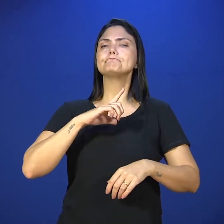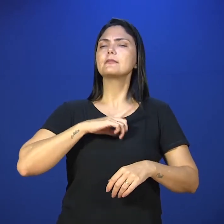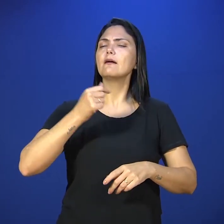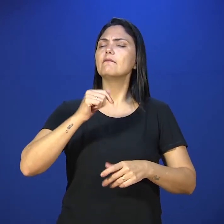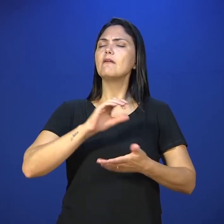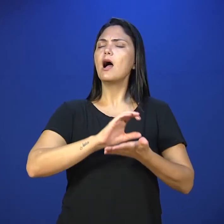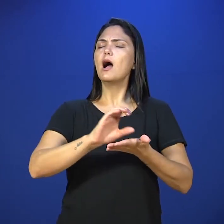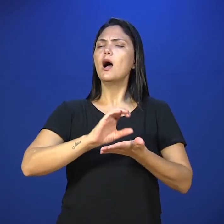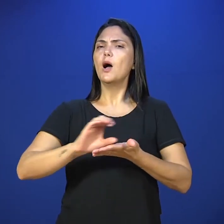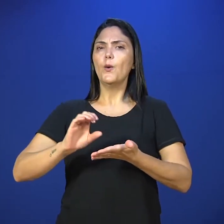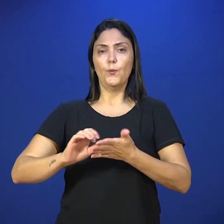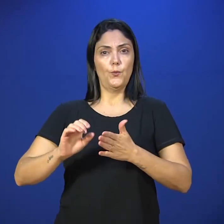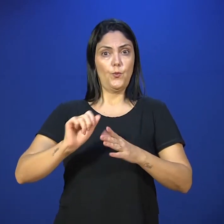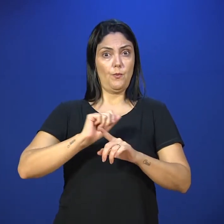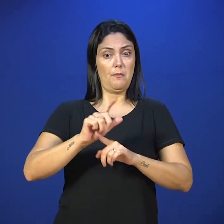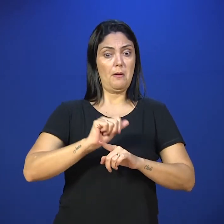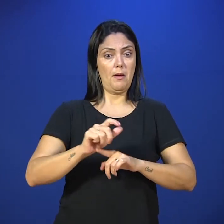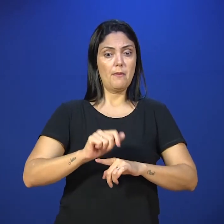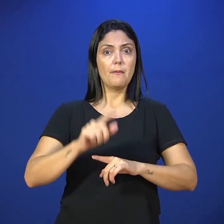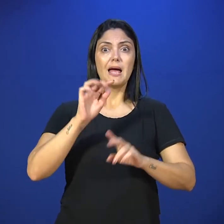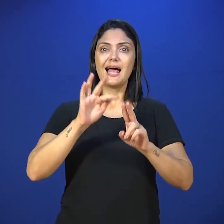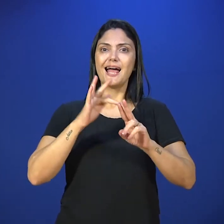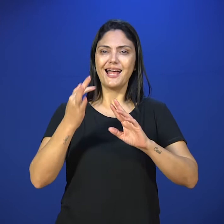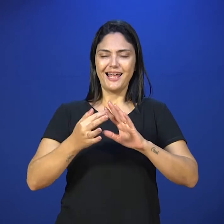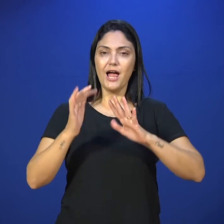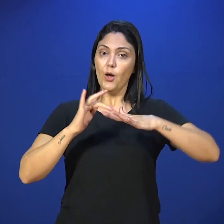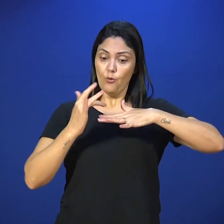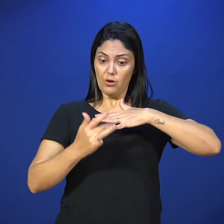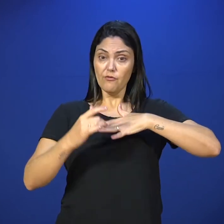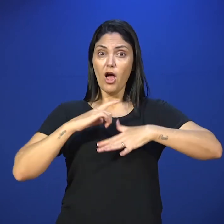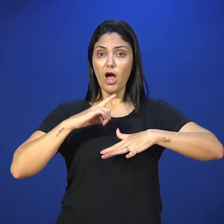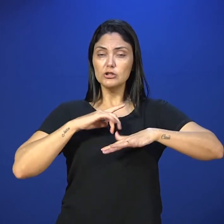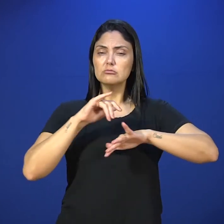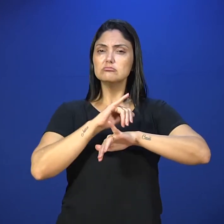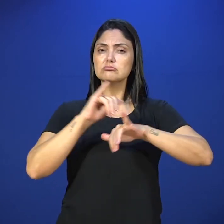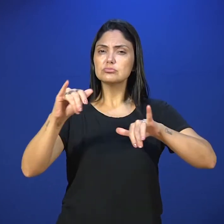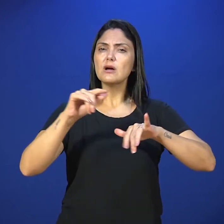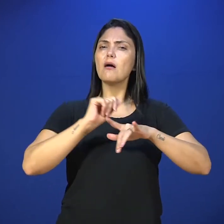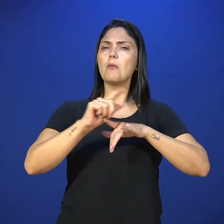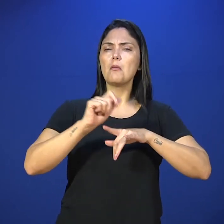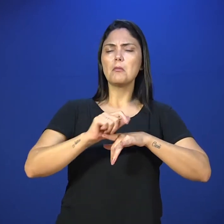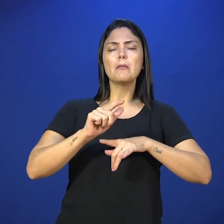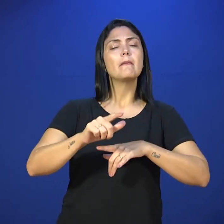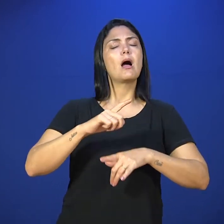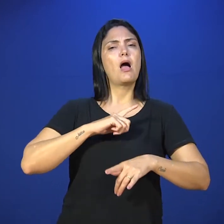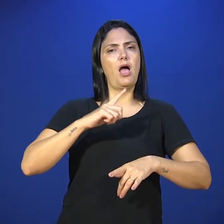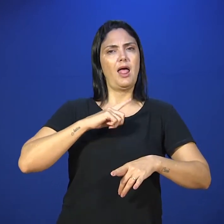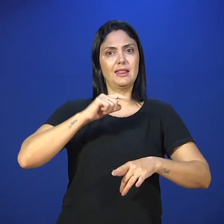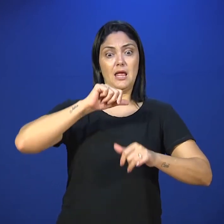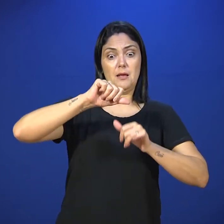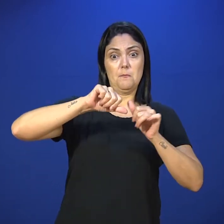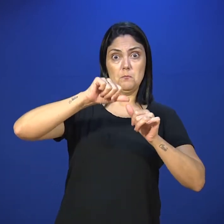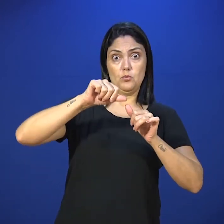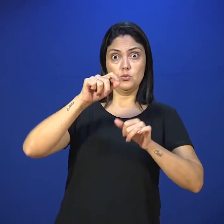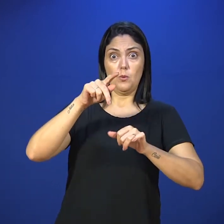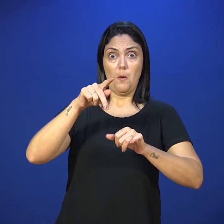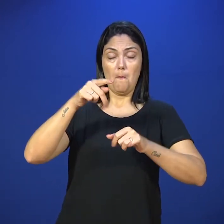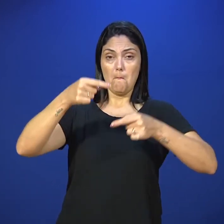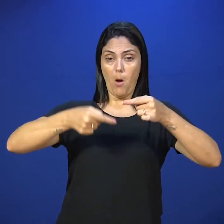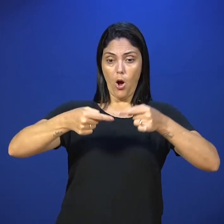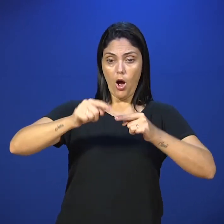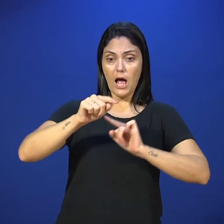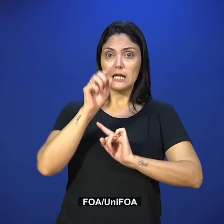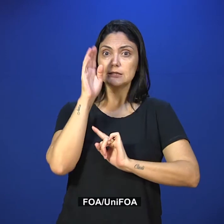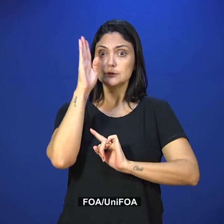valores das mensalidades no site do Unifoa. Em caso de alteração na política econômica do país, com existência